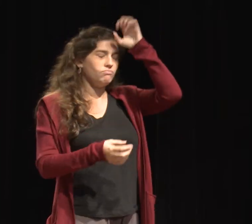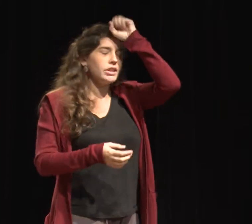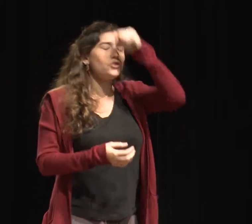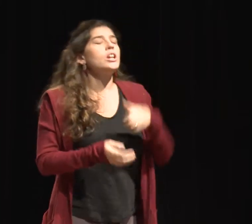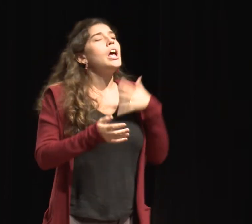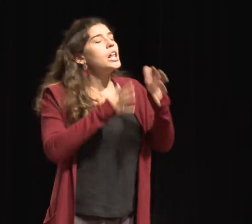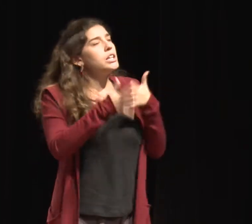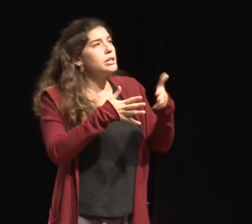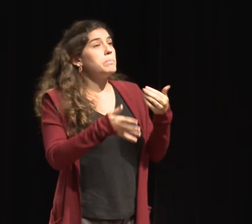Eu aprendi